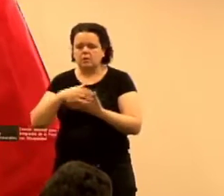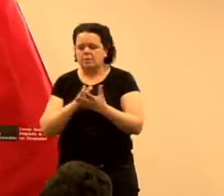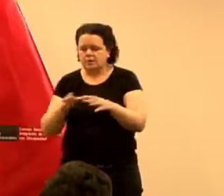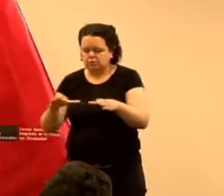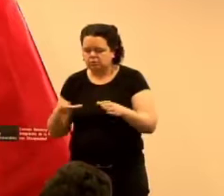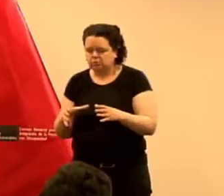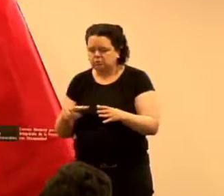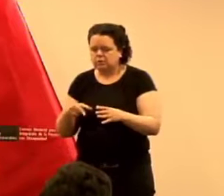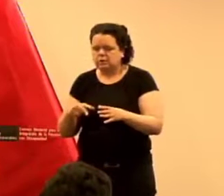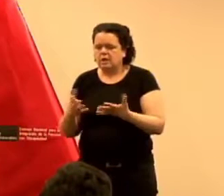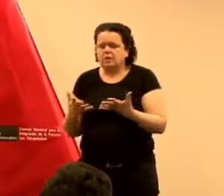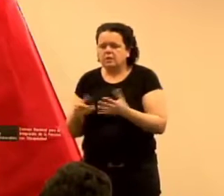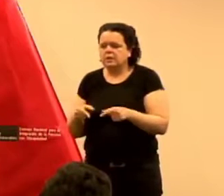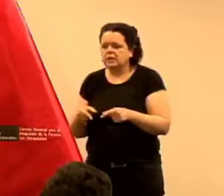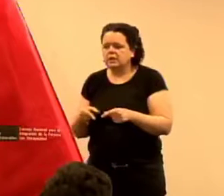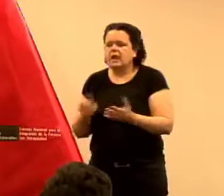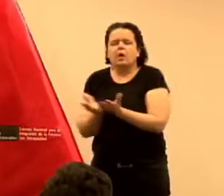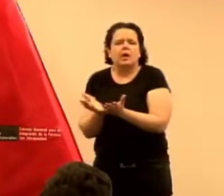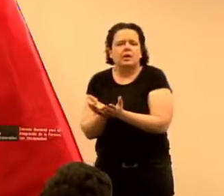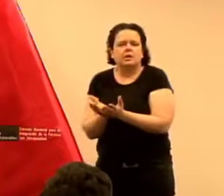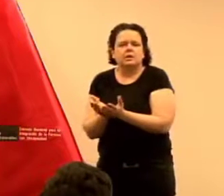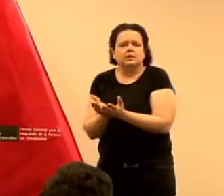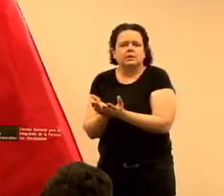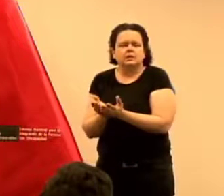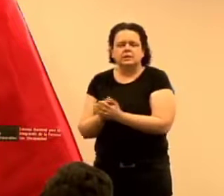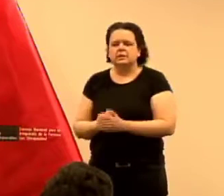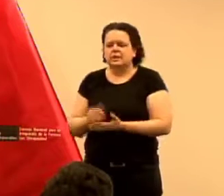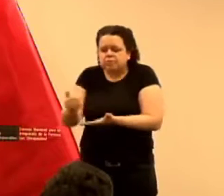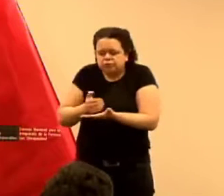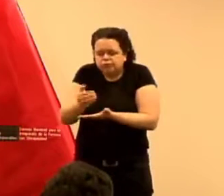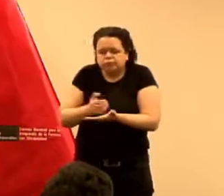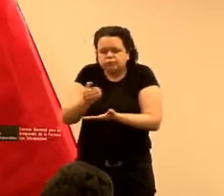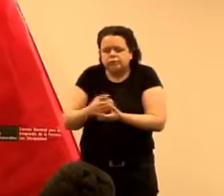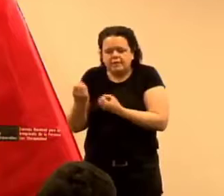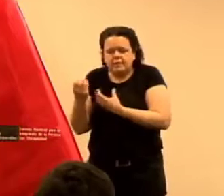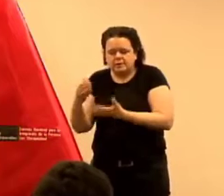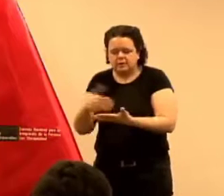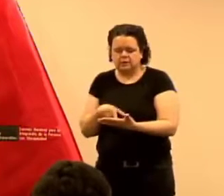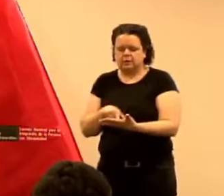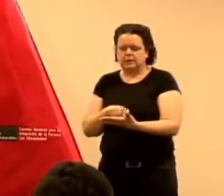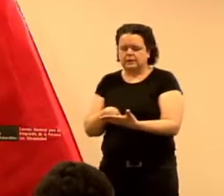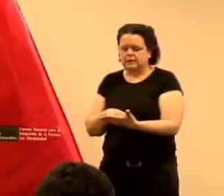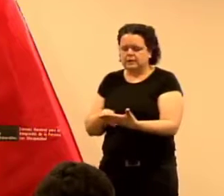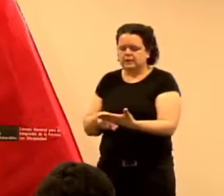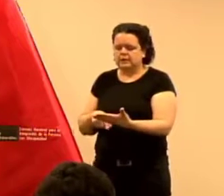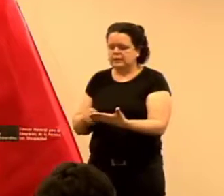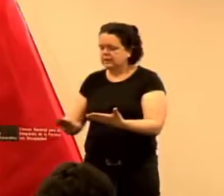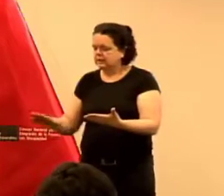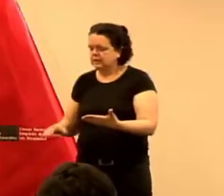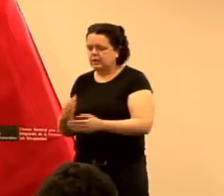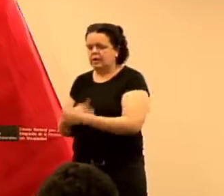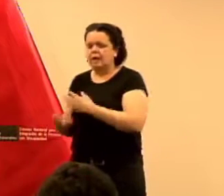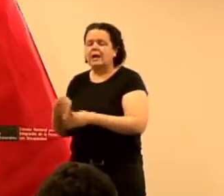la información que se recoge a nivel de las escuelas, ¿no? Eso nos permite tener un panorama de los niños y niñas con discapacidad que